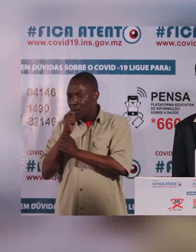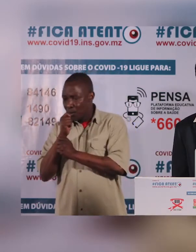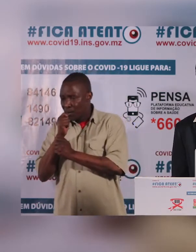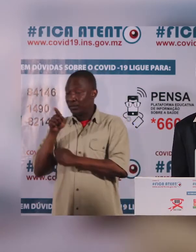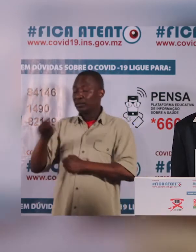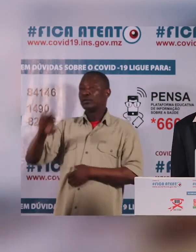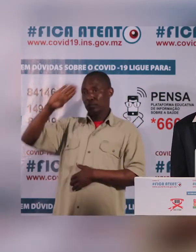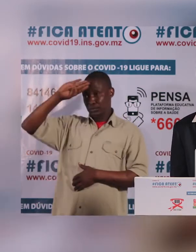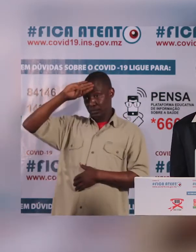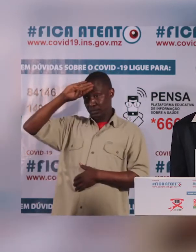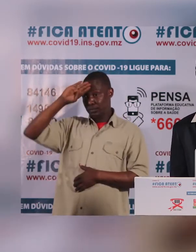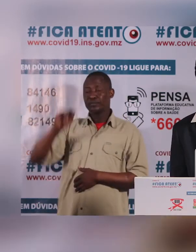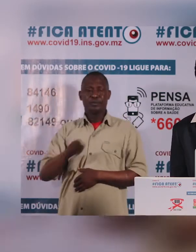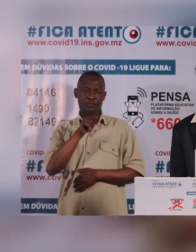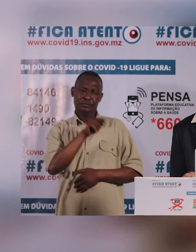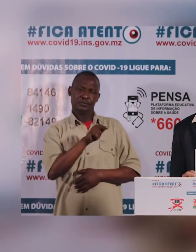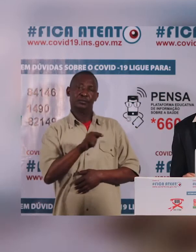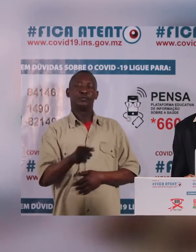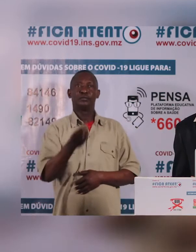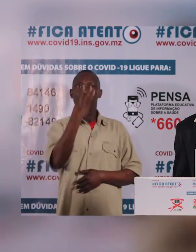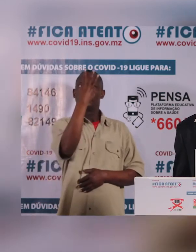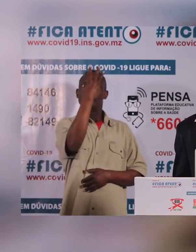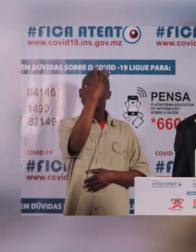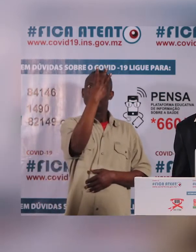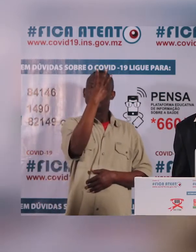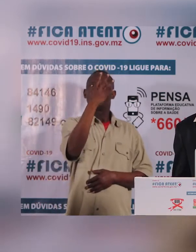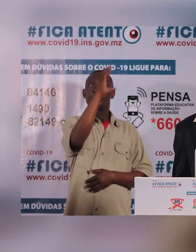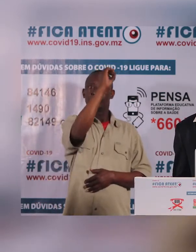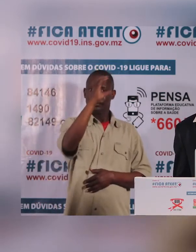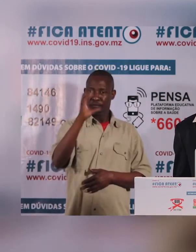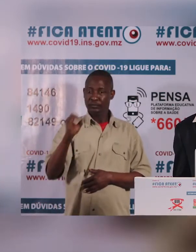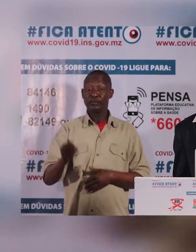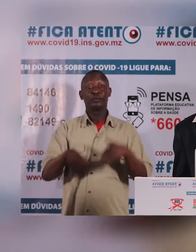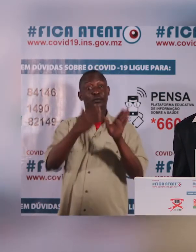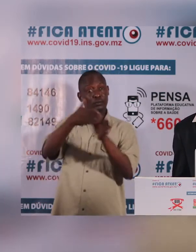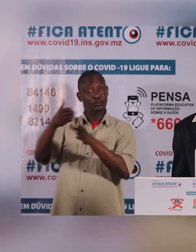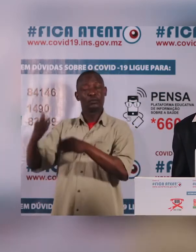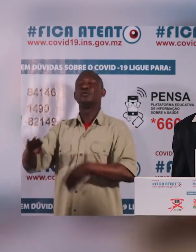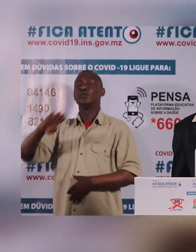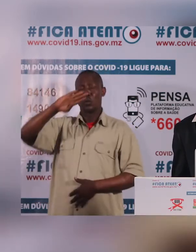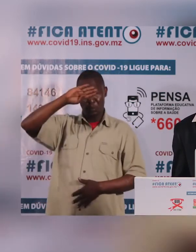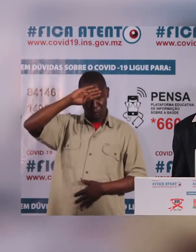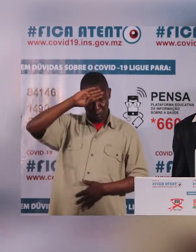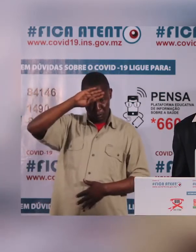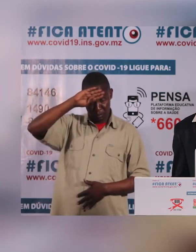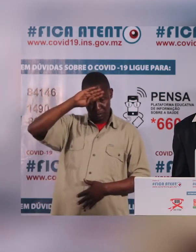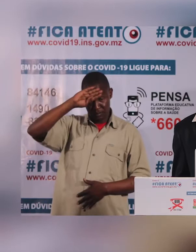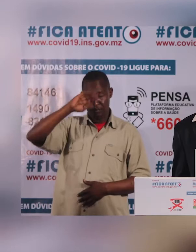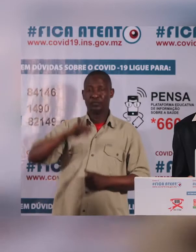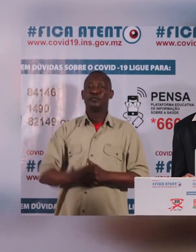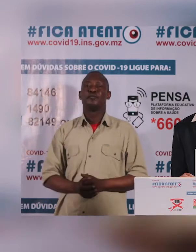das amostras que nós testamos são positivas para a Covid-19. Essa é a média nacional. O próximo, por